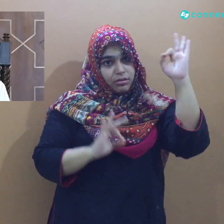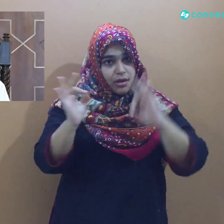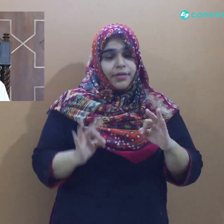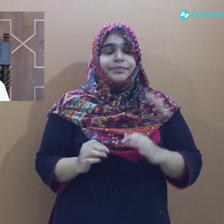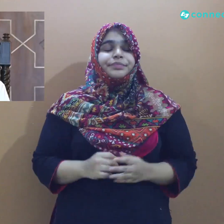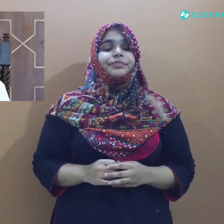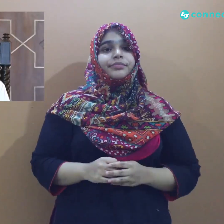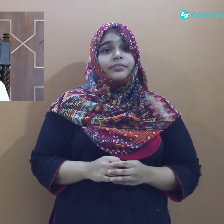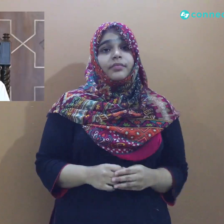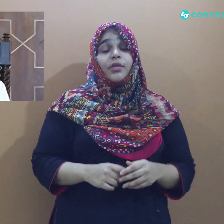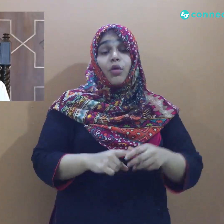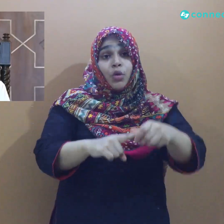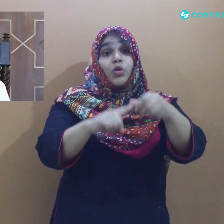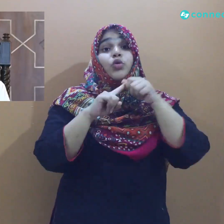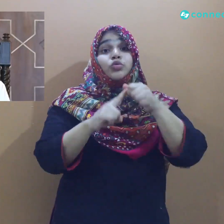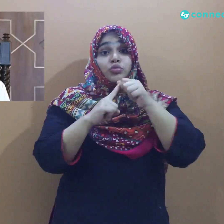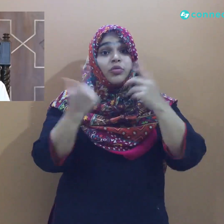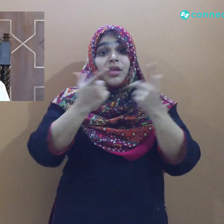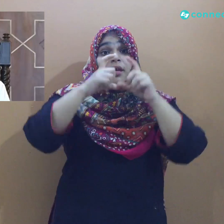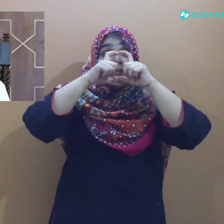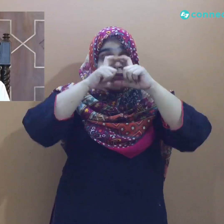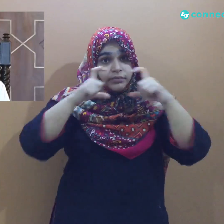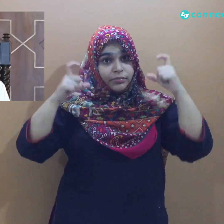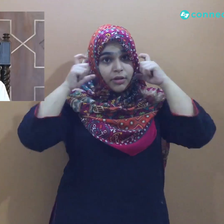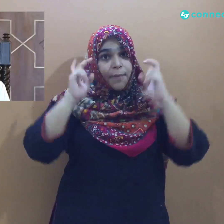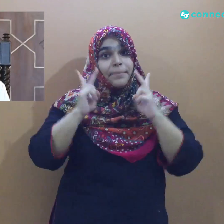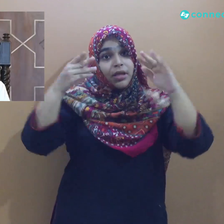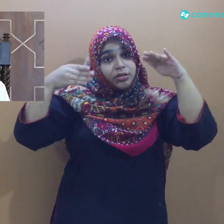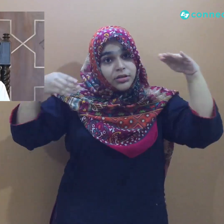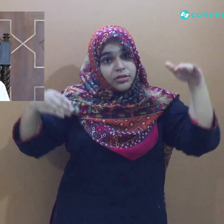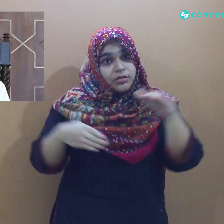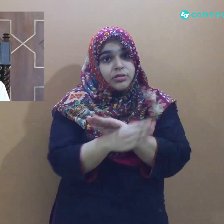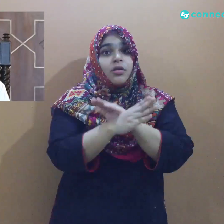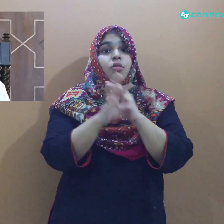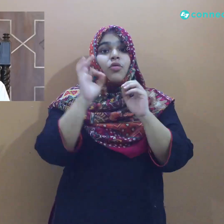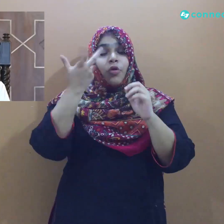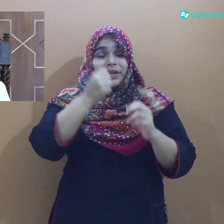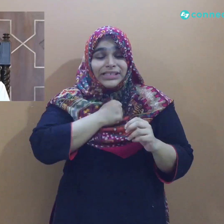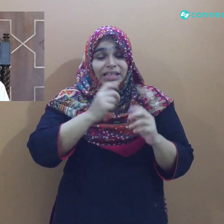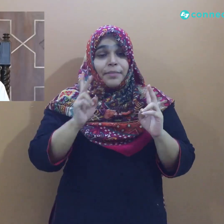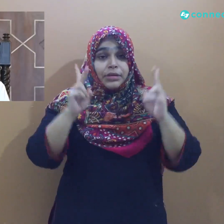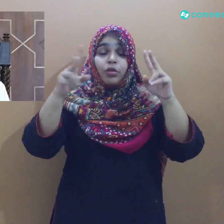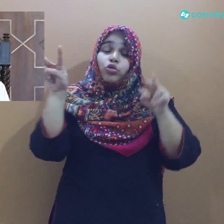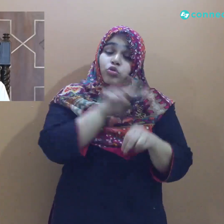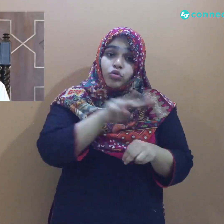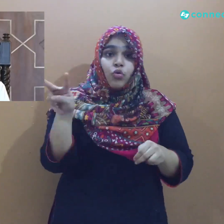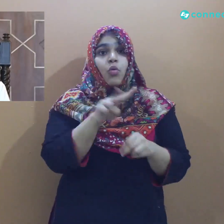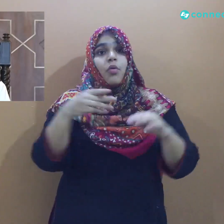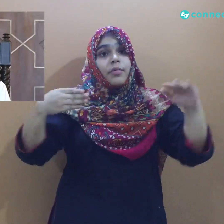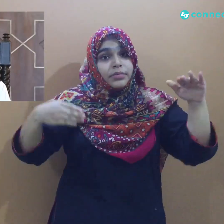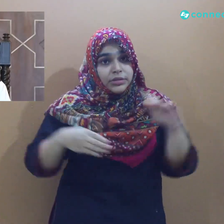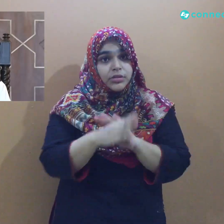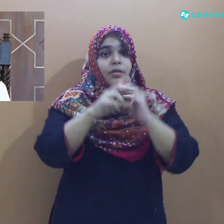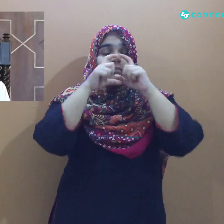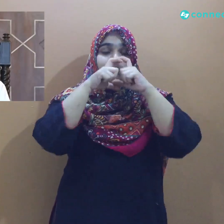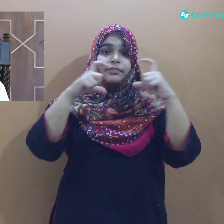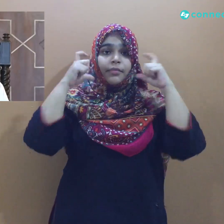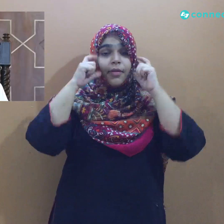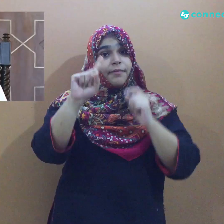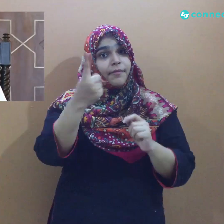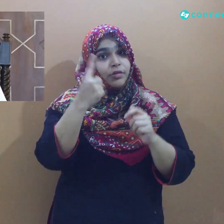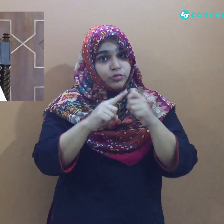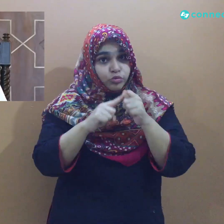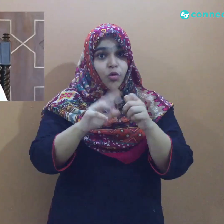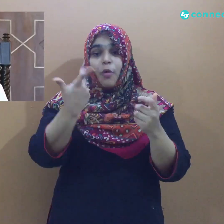پوائنٹ 14، لازم ہے کہ ماسک پہن کر مسجد میں اور امام بارگاہ میں تشریف لائیں اور پھر کسی